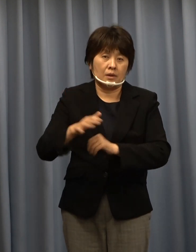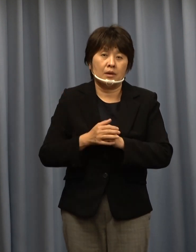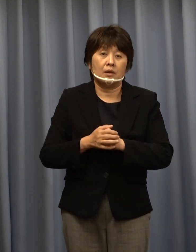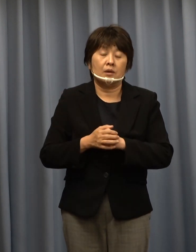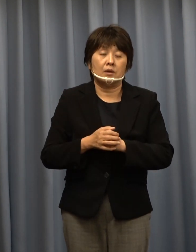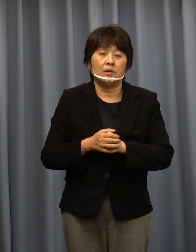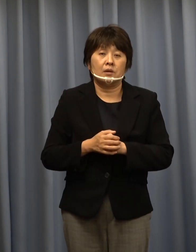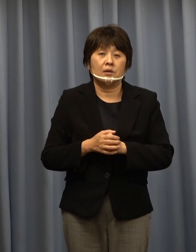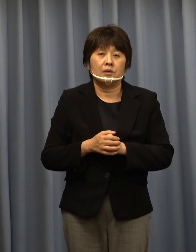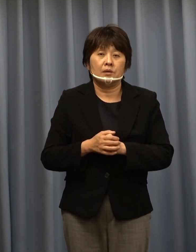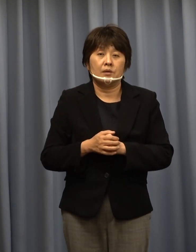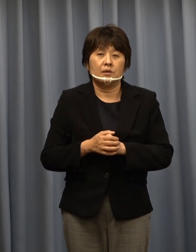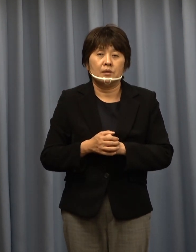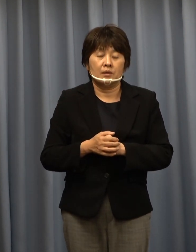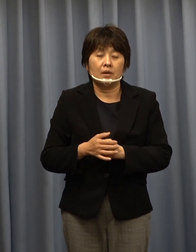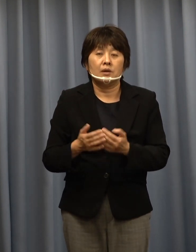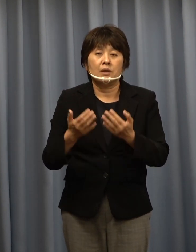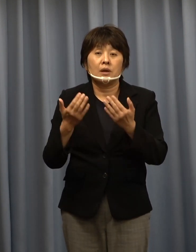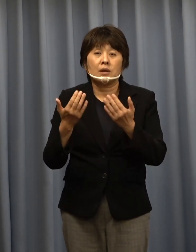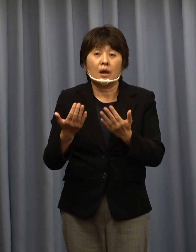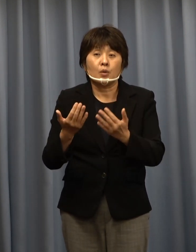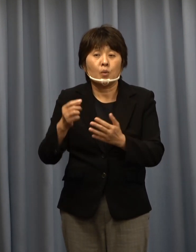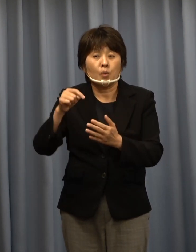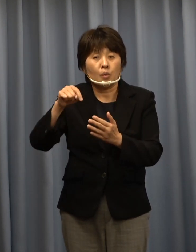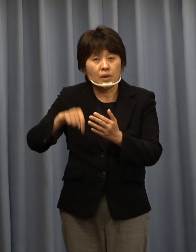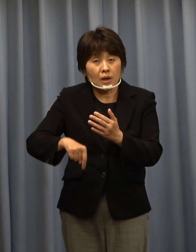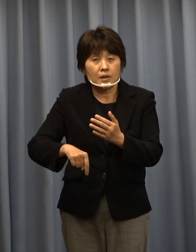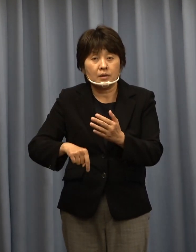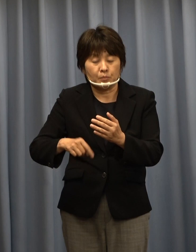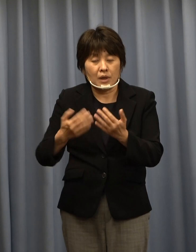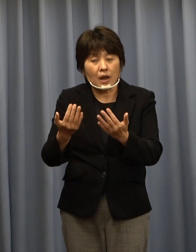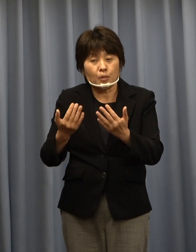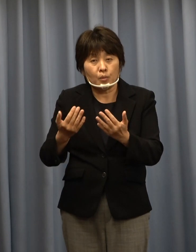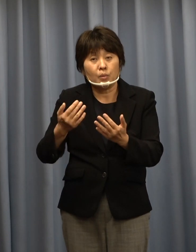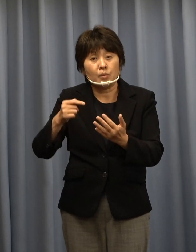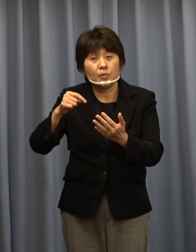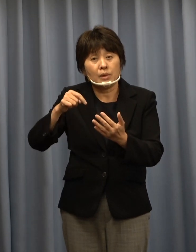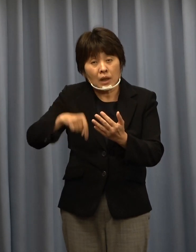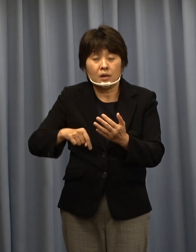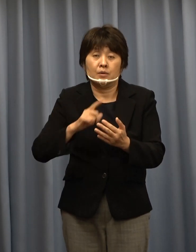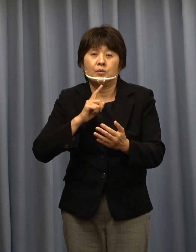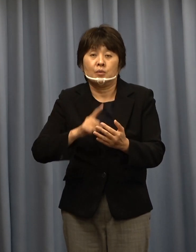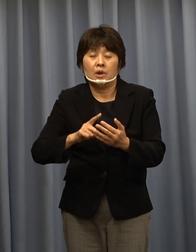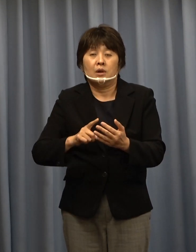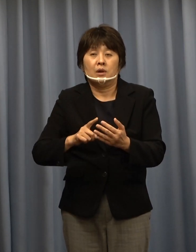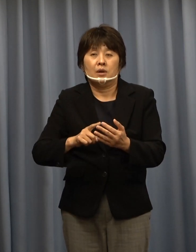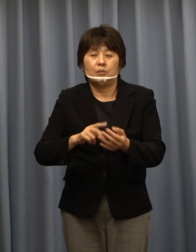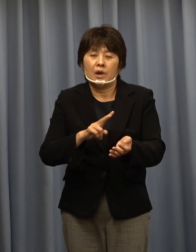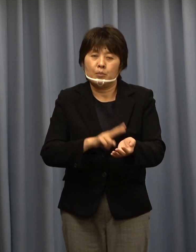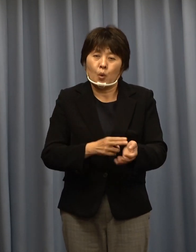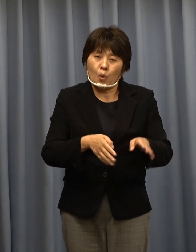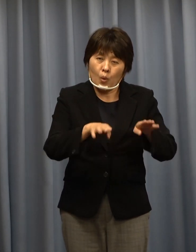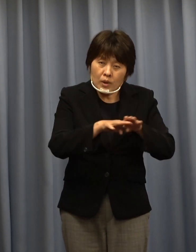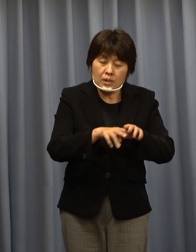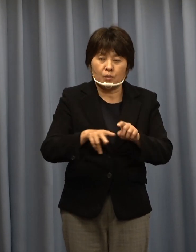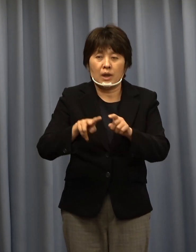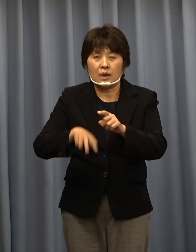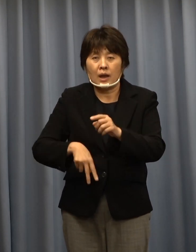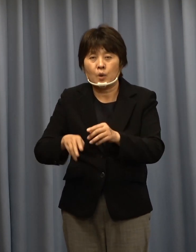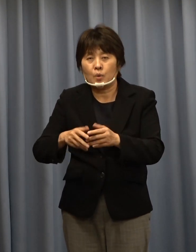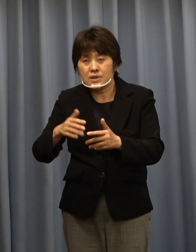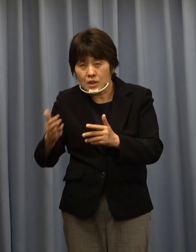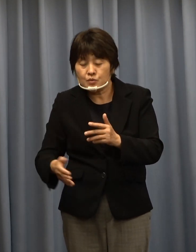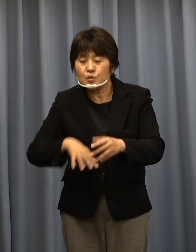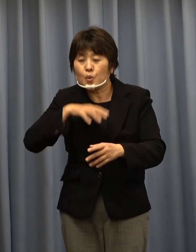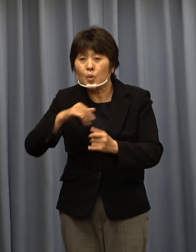ては、学校内という学校というものは、医療施設、介護施設、高